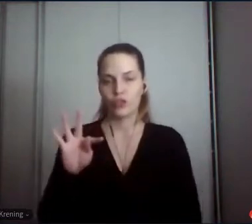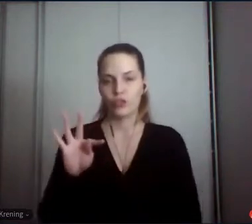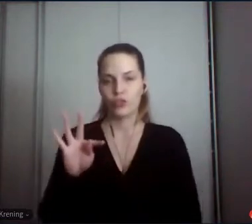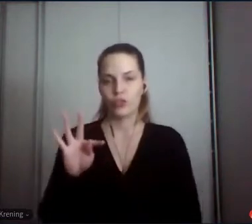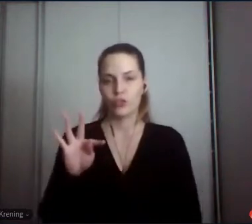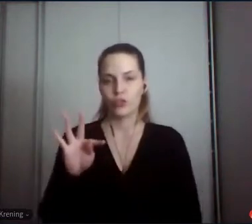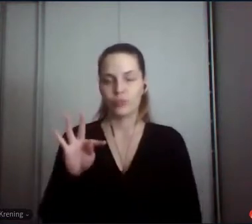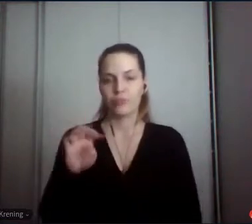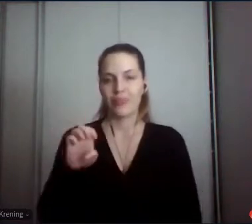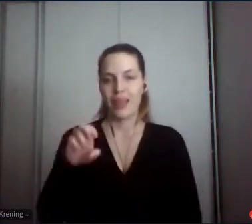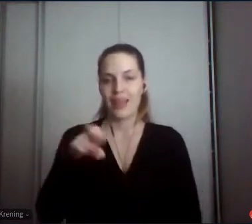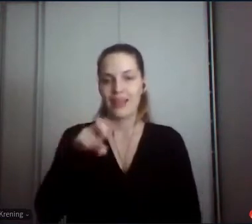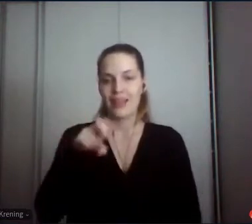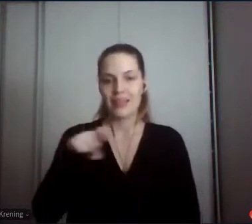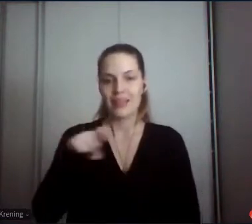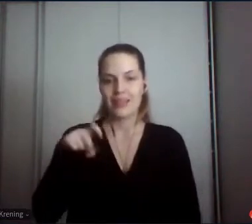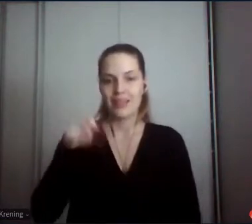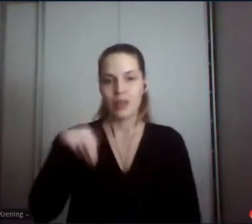Então, o exame,